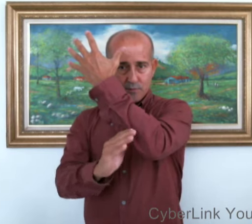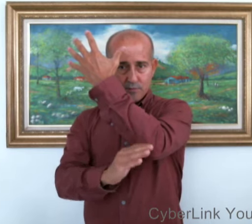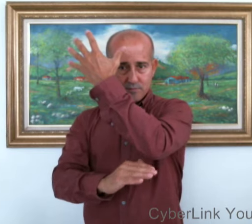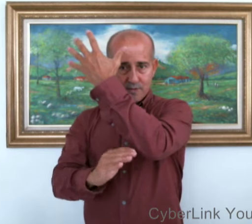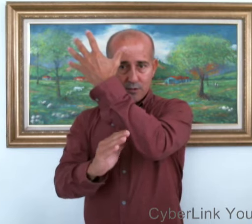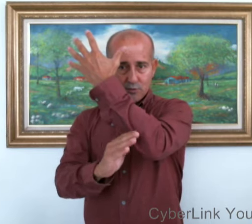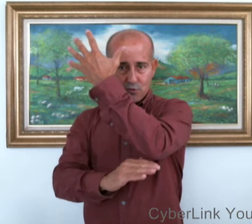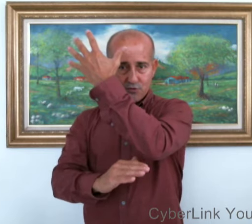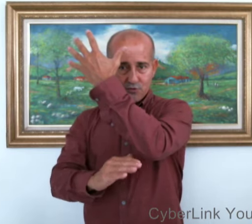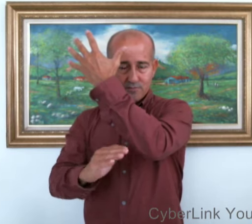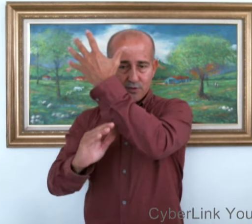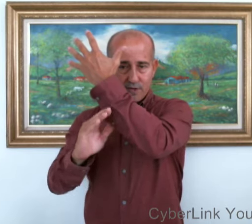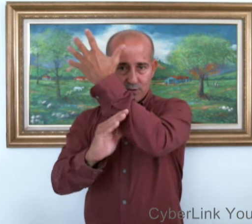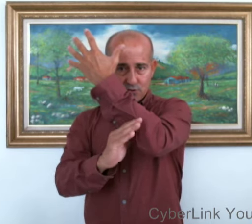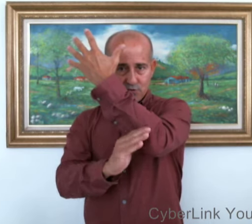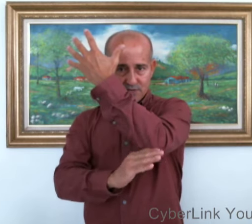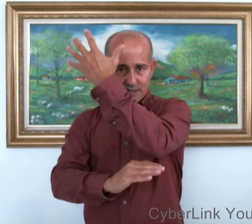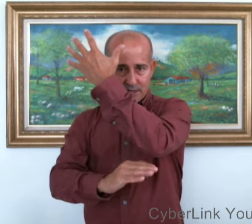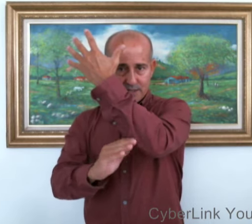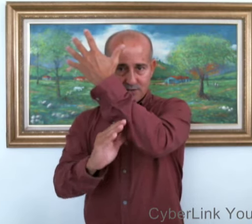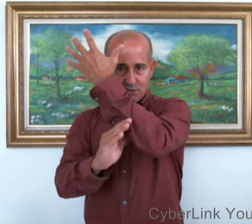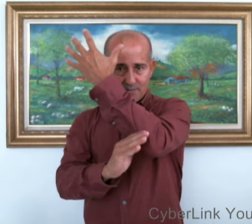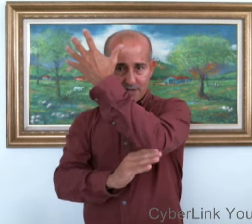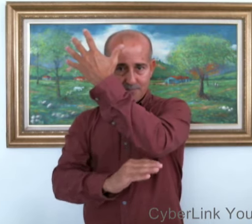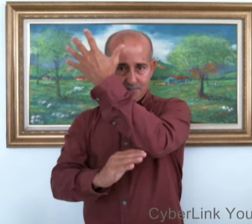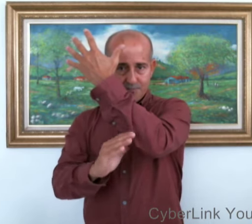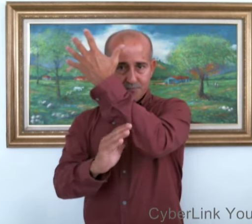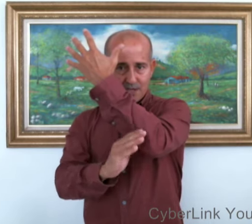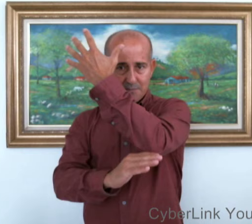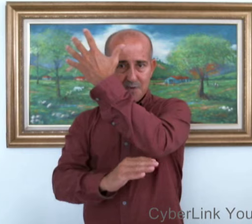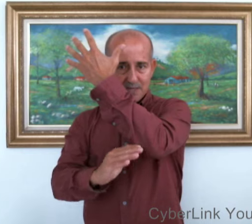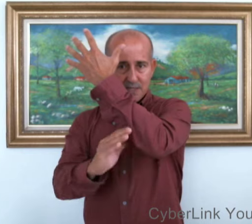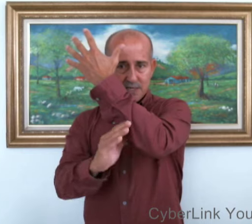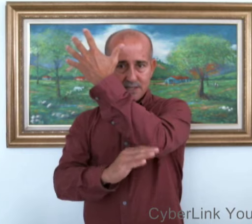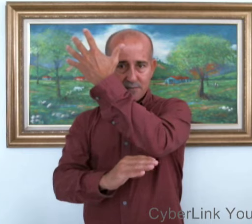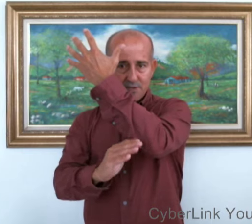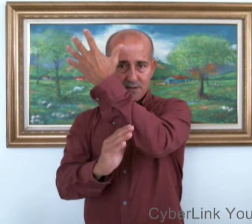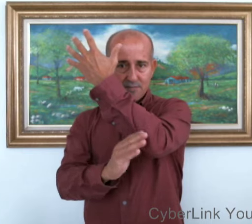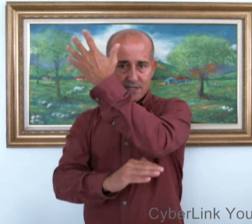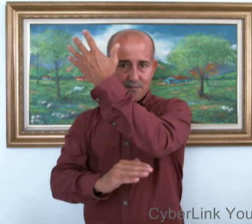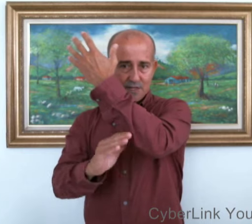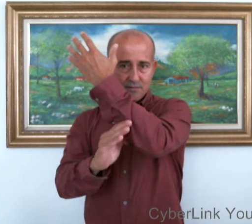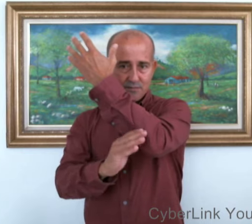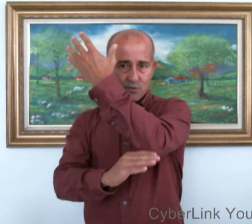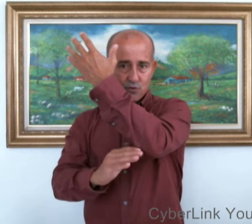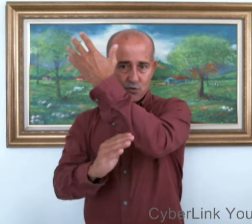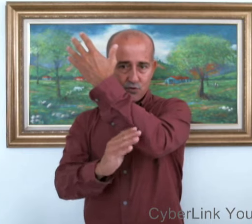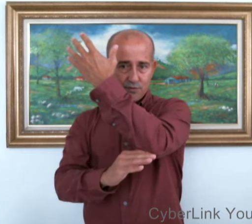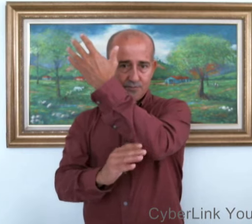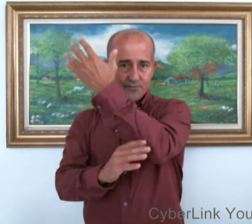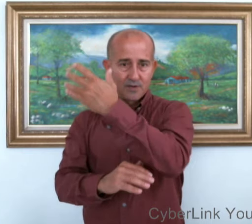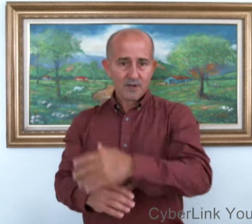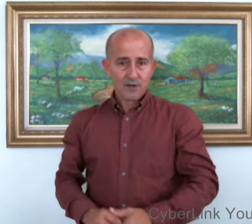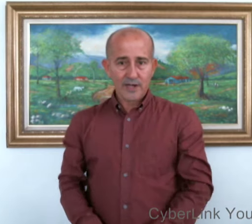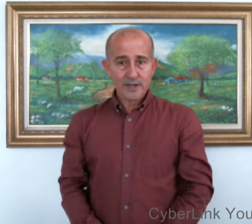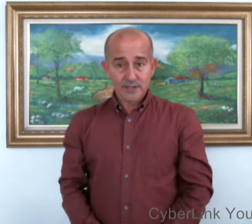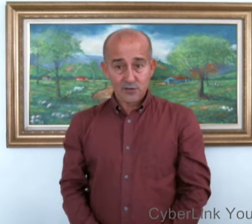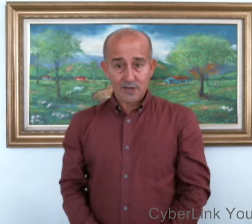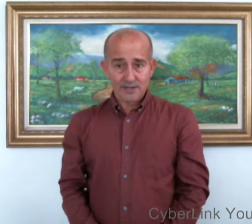El otoño. Porque en el otoño se caen las hojas. ¿Verdad? Es la misma seña de septiembre también. Otoño. ¿Ok? Esas son las